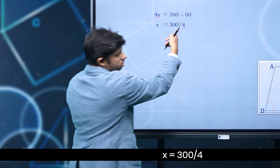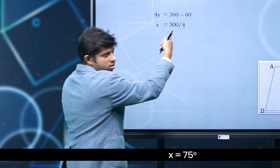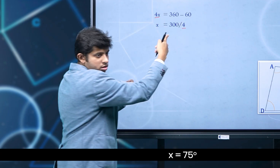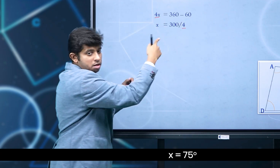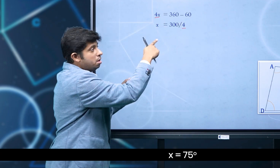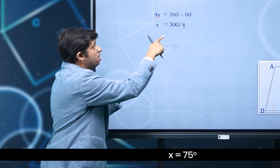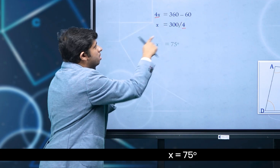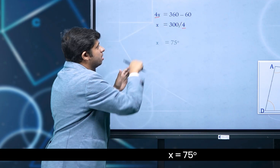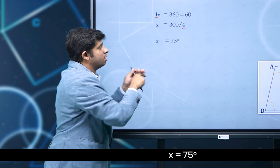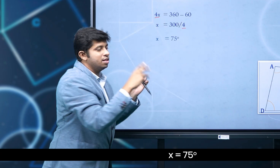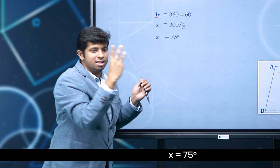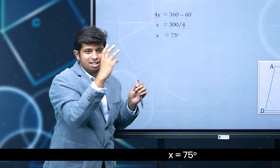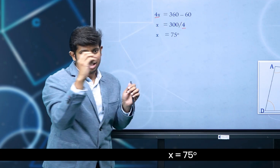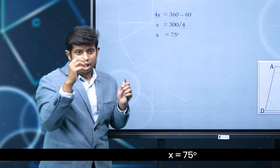X is equals to 75 degrees.